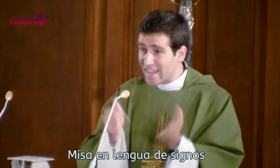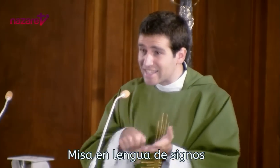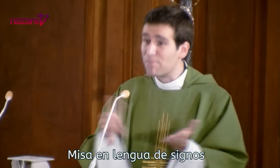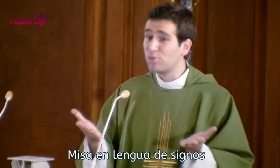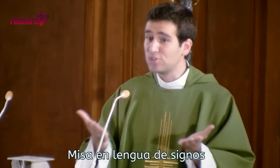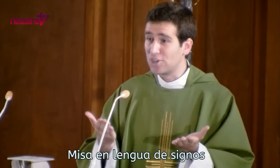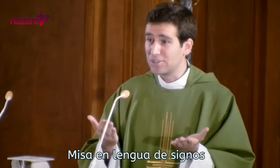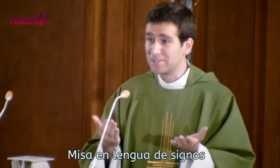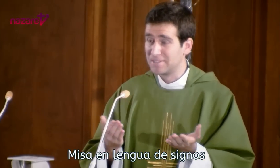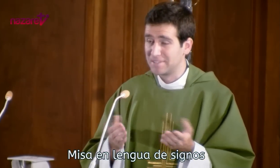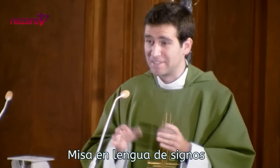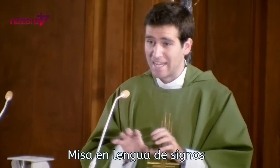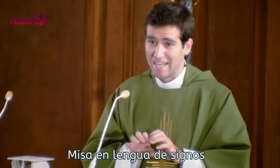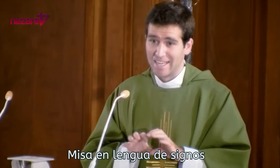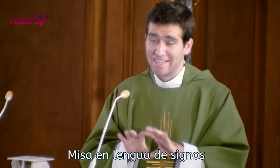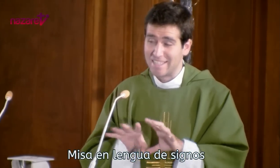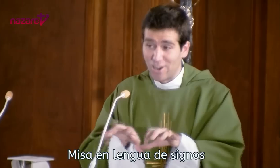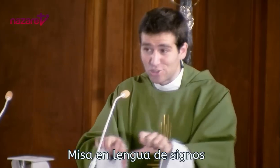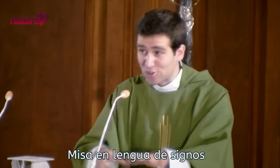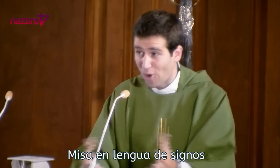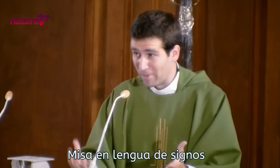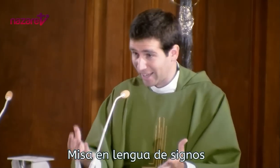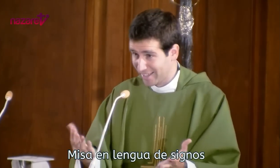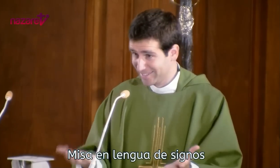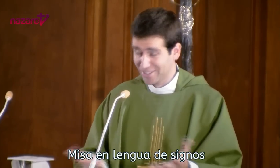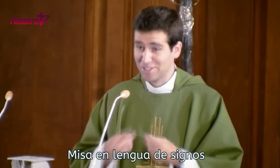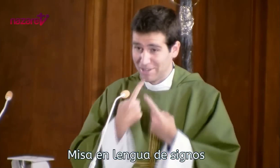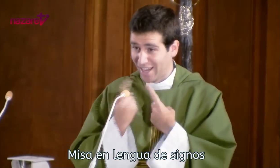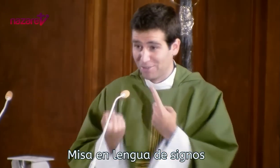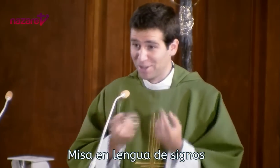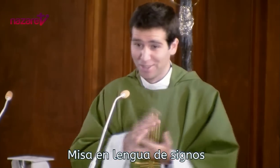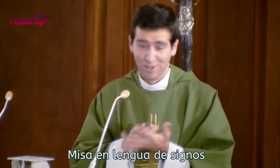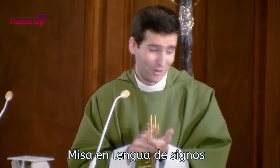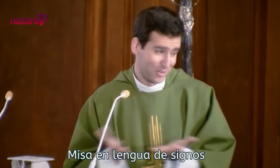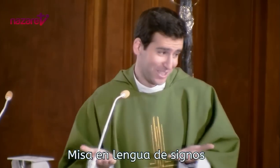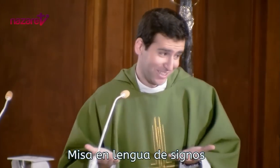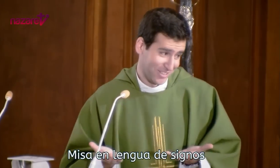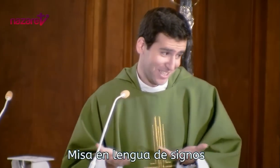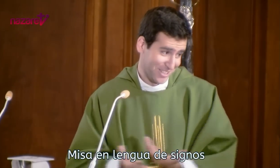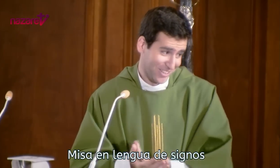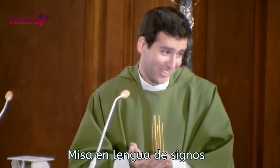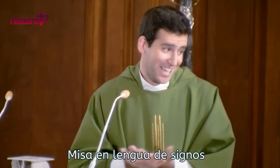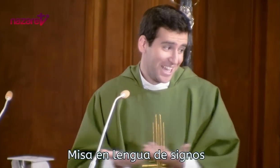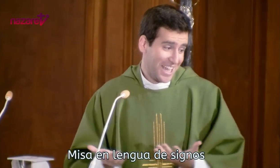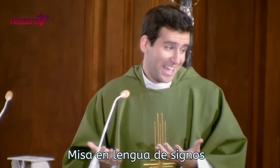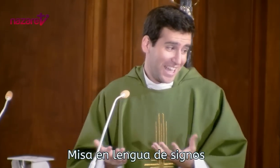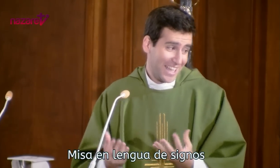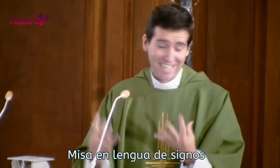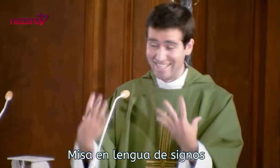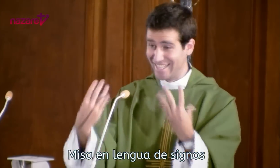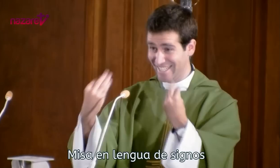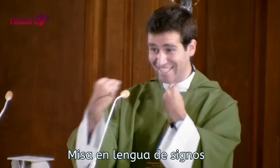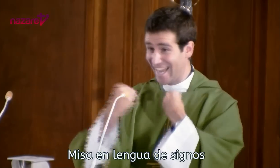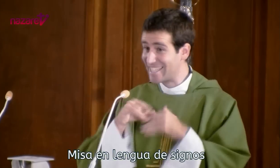Este mundo se nos come. No sabría cómo decirlo con signos esto. Este